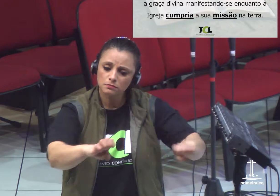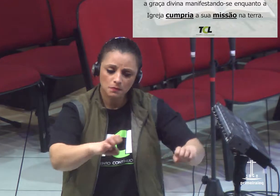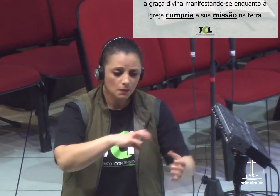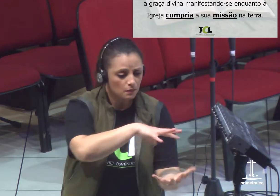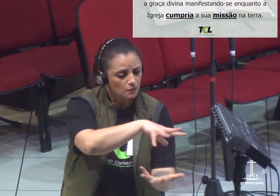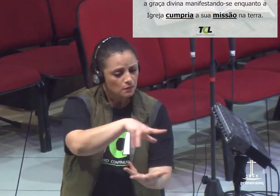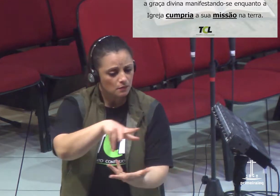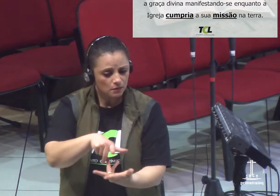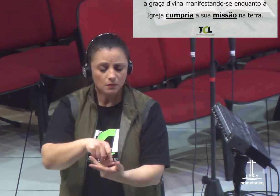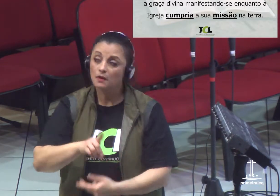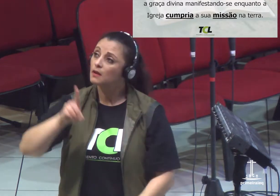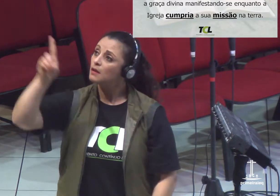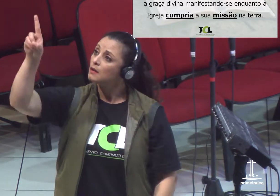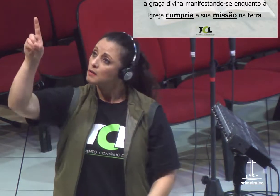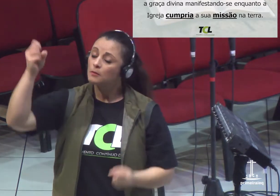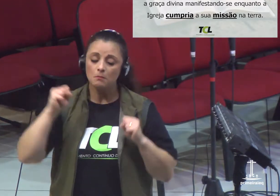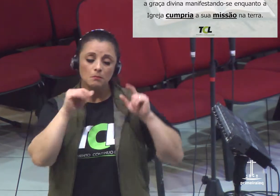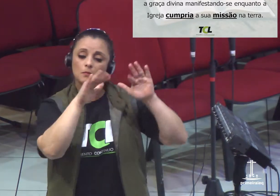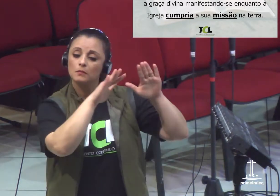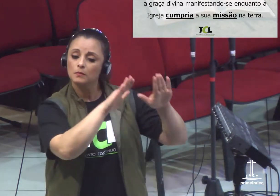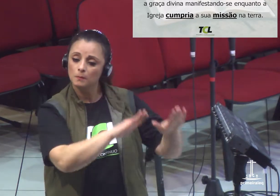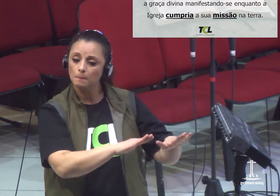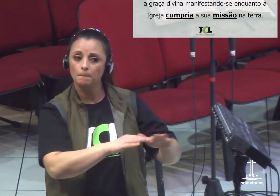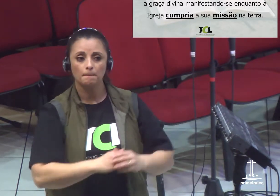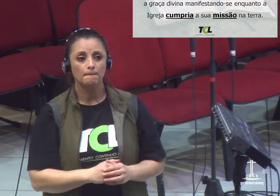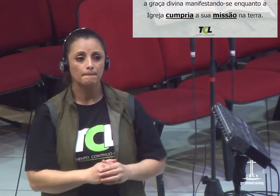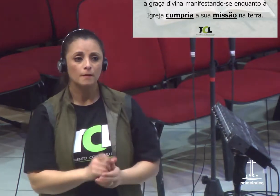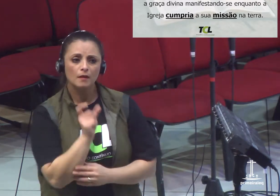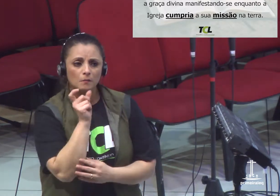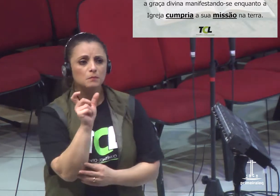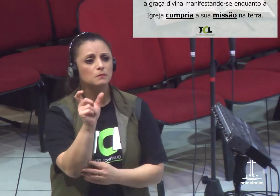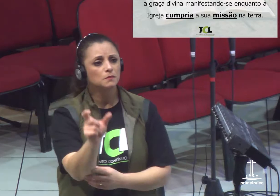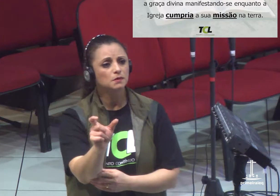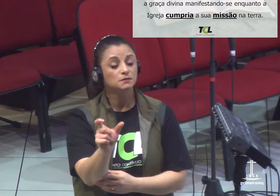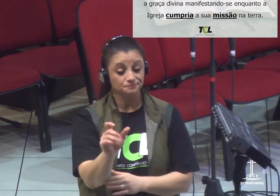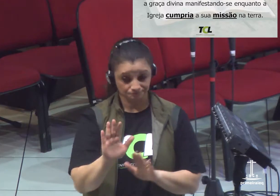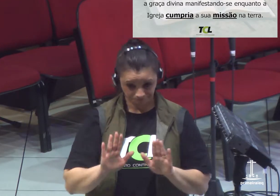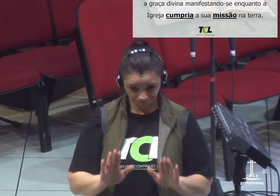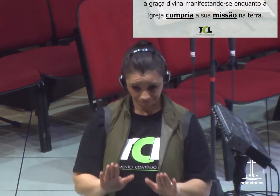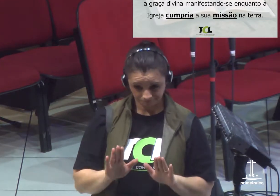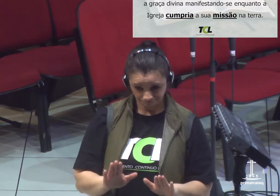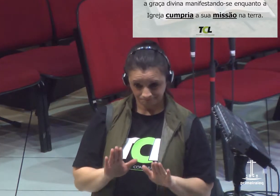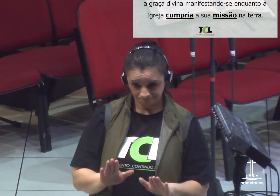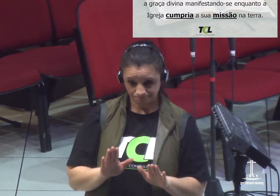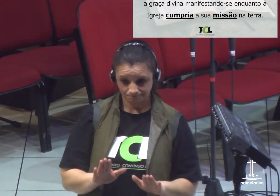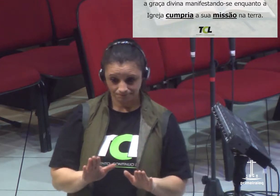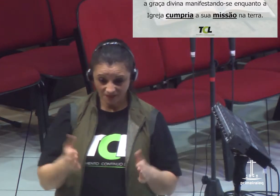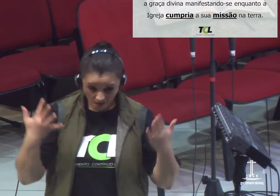Cumpria a sua missão na terra. Gente, a tarefa de pregar o Evangelho não é de